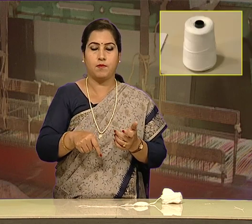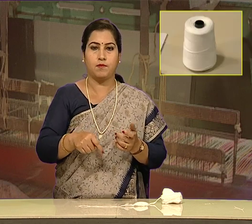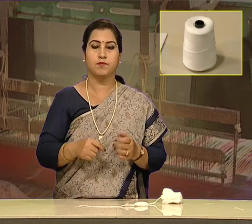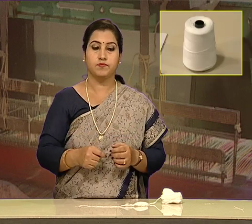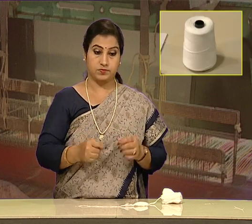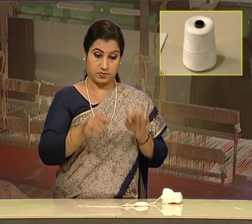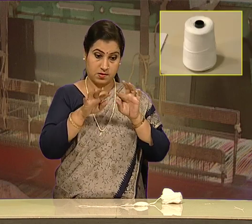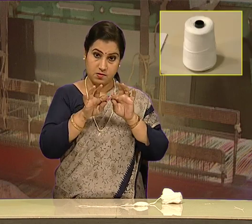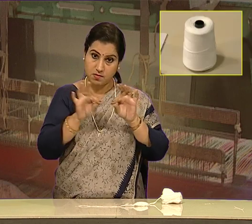तागा बनाया जाता है,